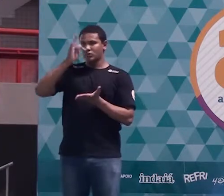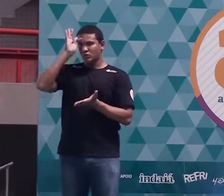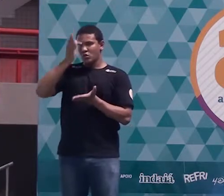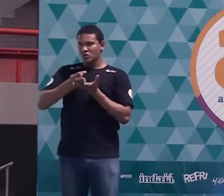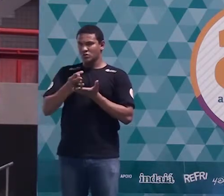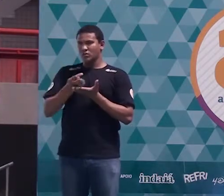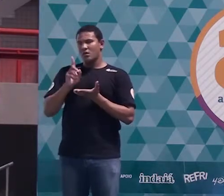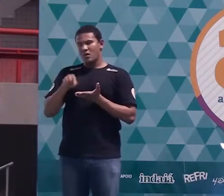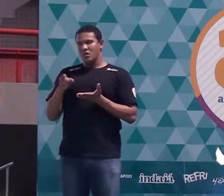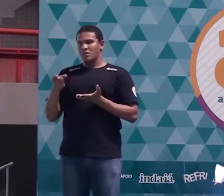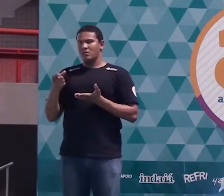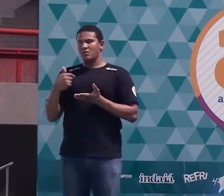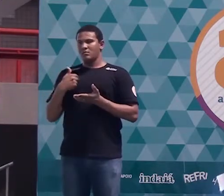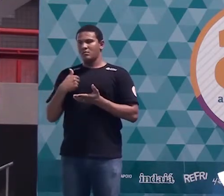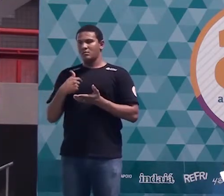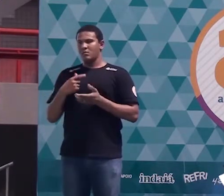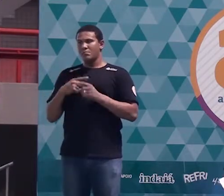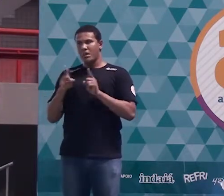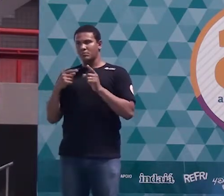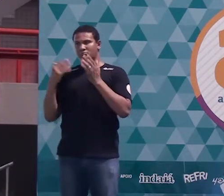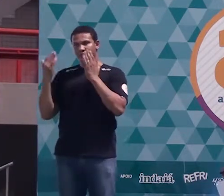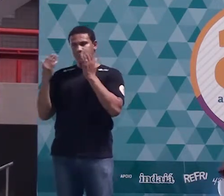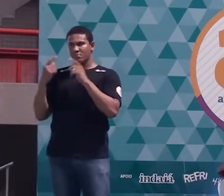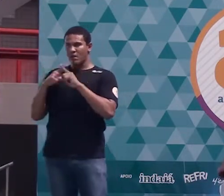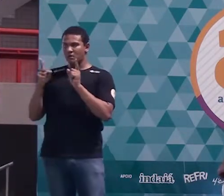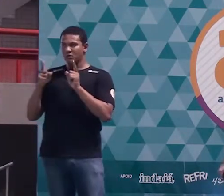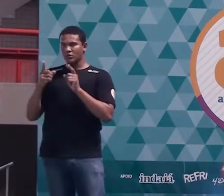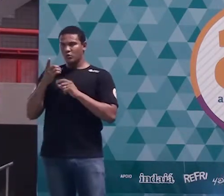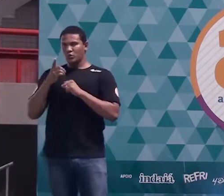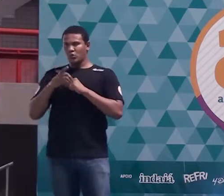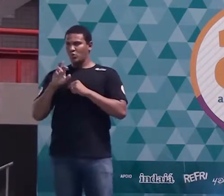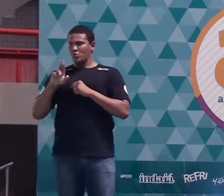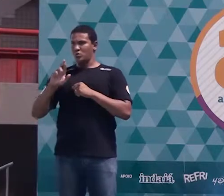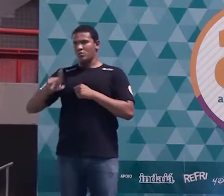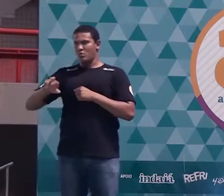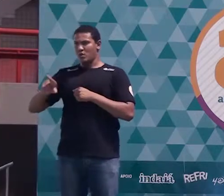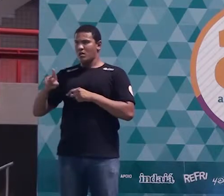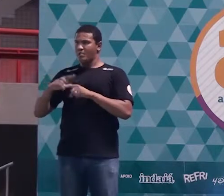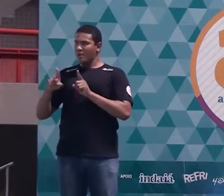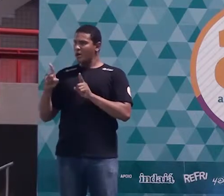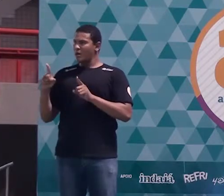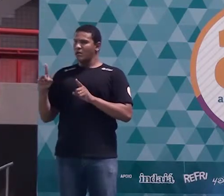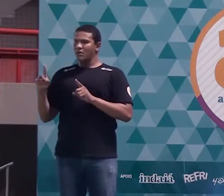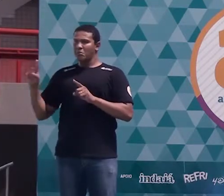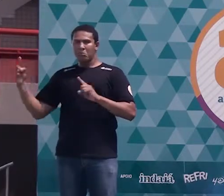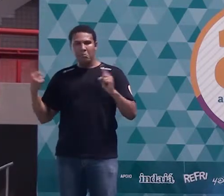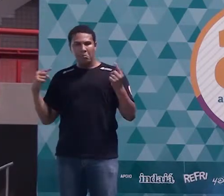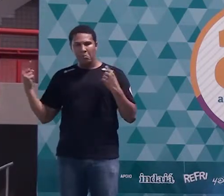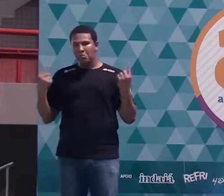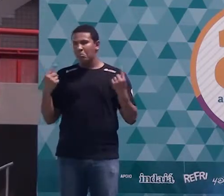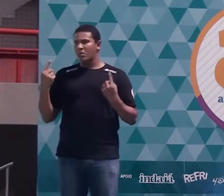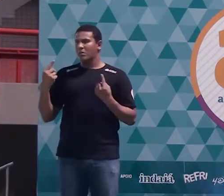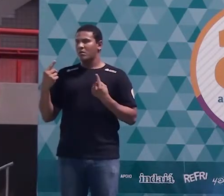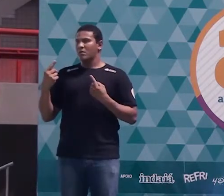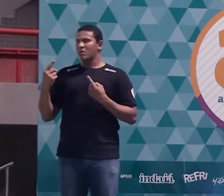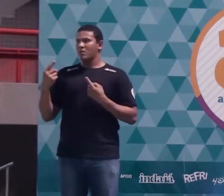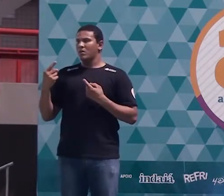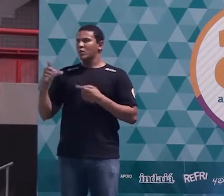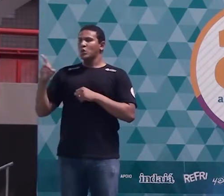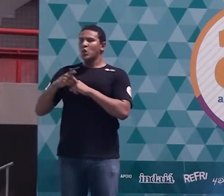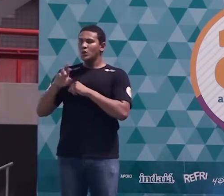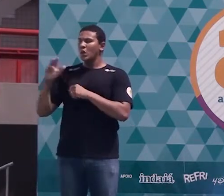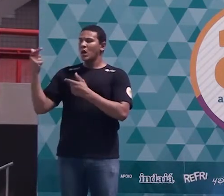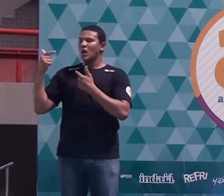doutor. Mas no meu consultório, como eu sou psicanalista, a minha atendente me chama de doutor, os pacientes me chamam de doutor. Como, por